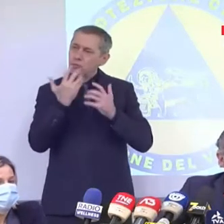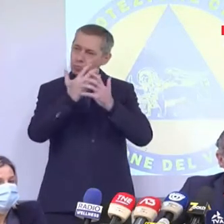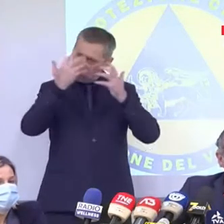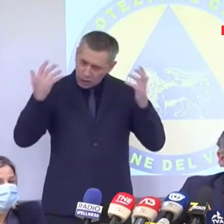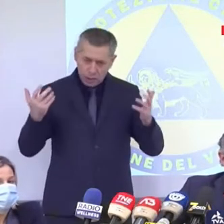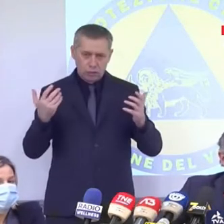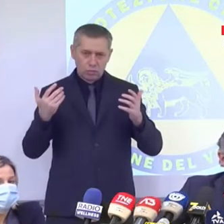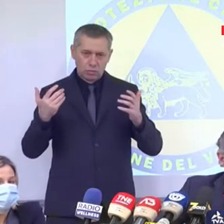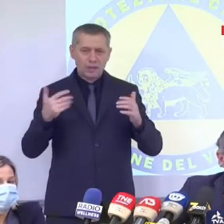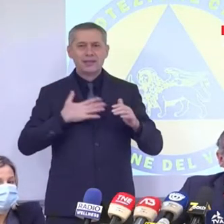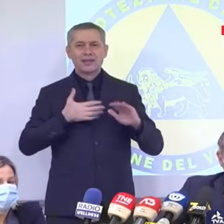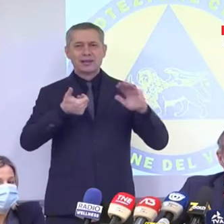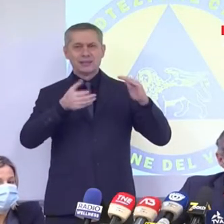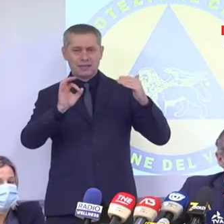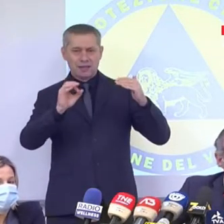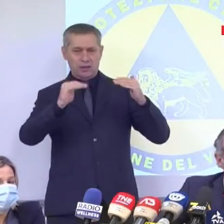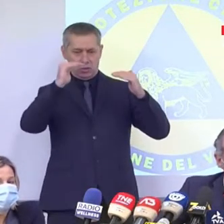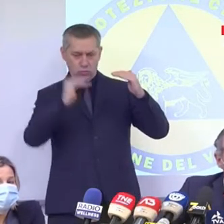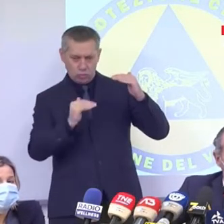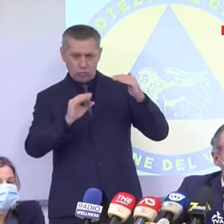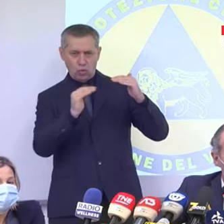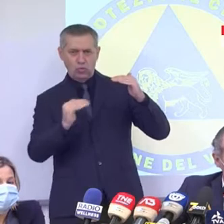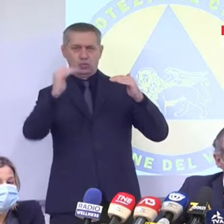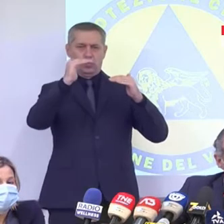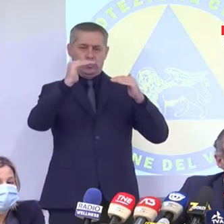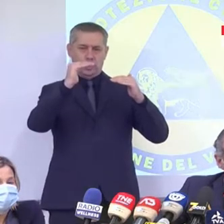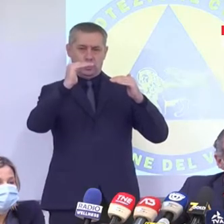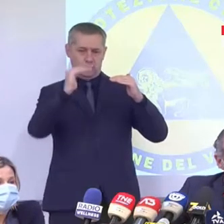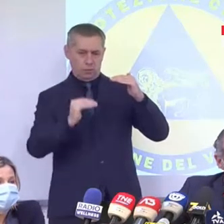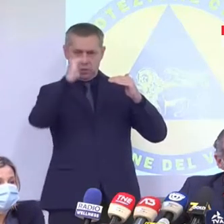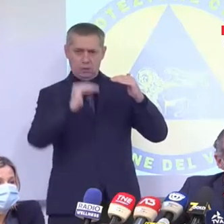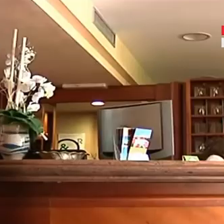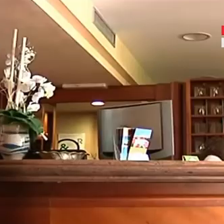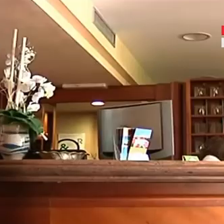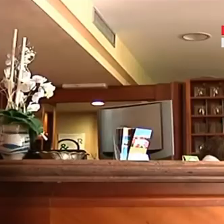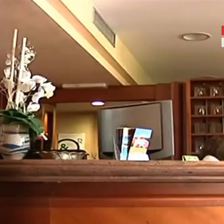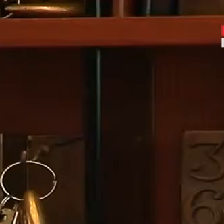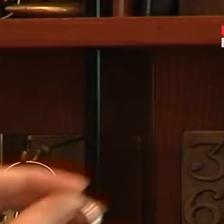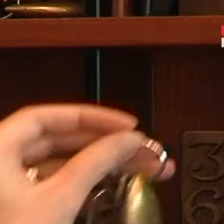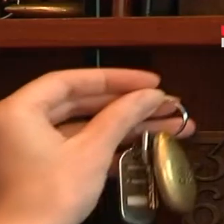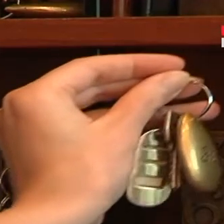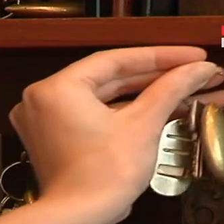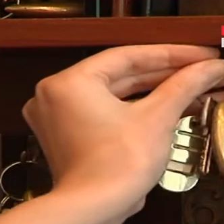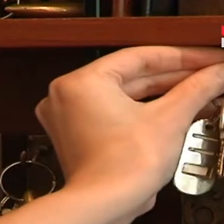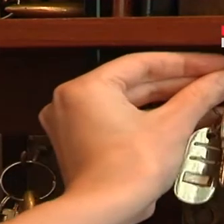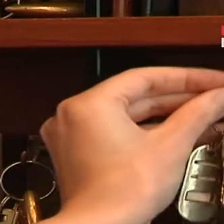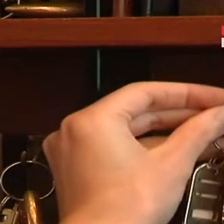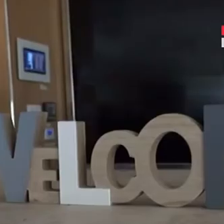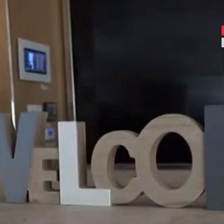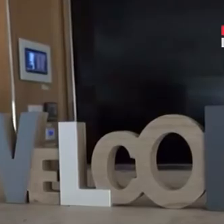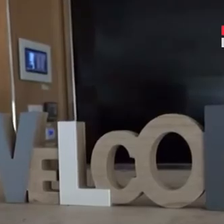la possibilità del raccomandato, noi rischiamo di mandarli su un binario morto questi, eh? L'intenzione è partire fin da subito